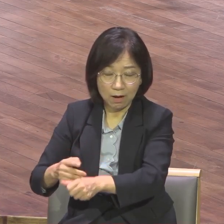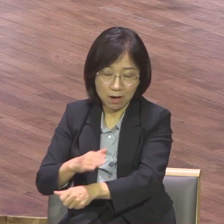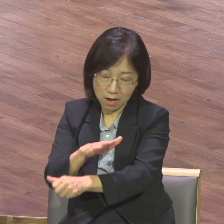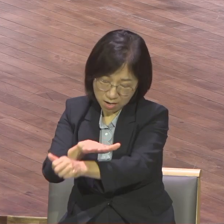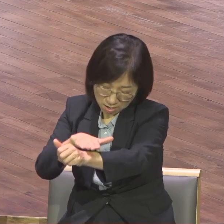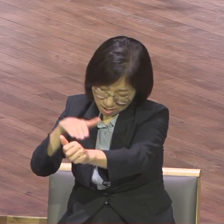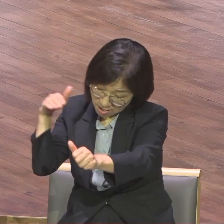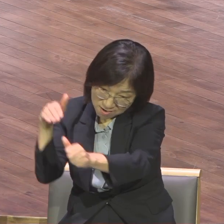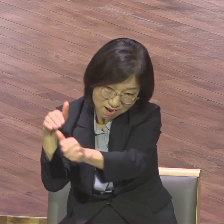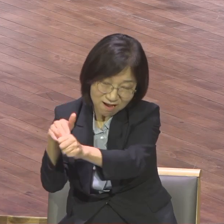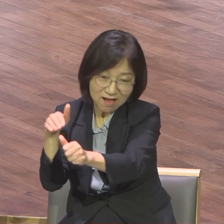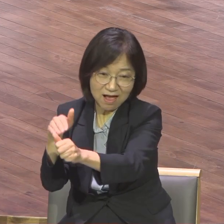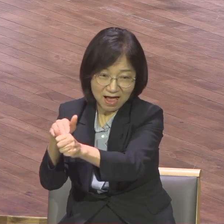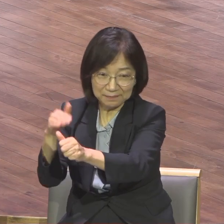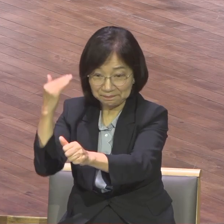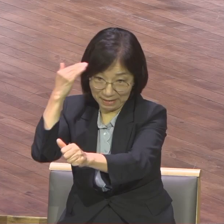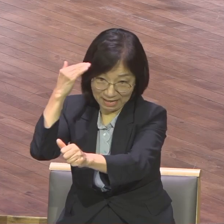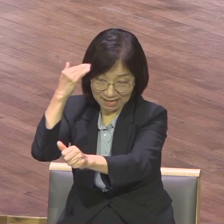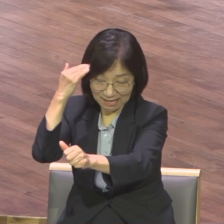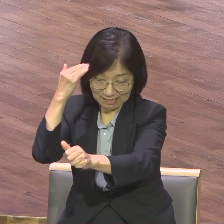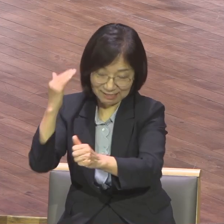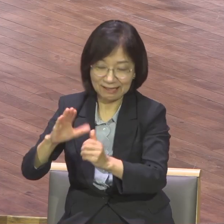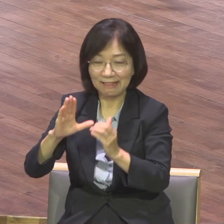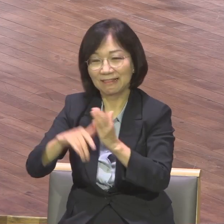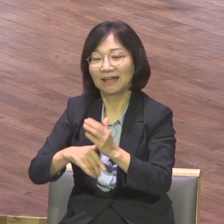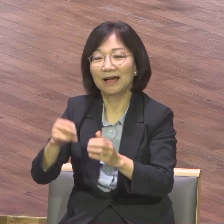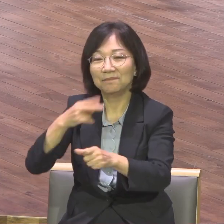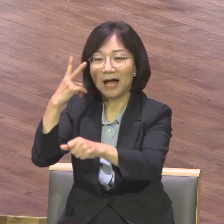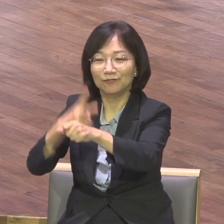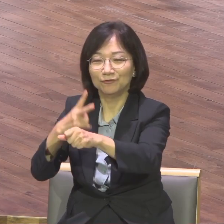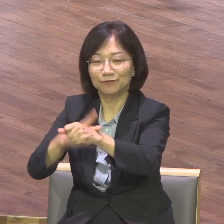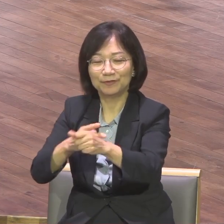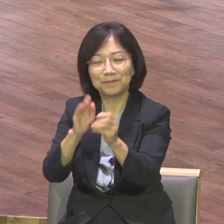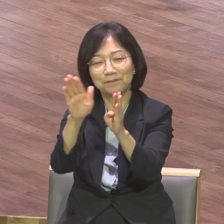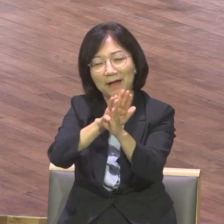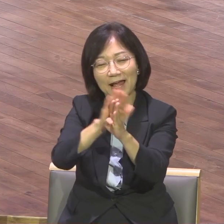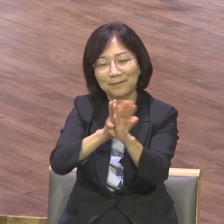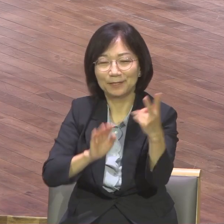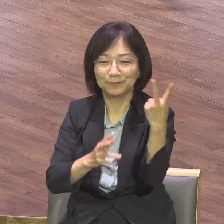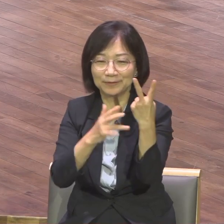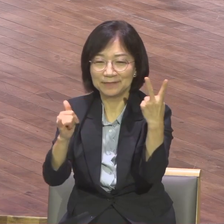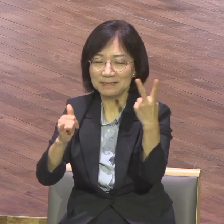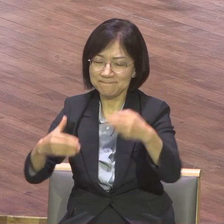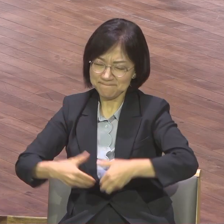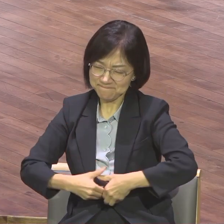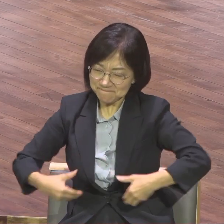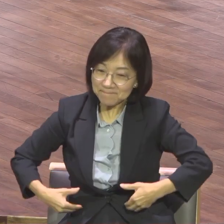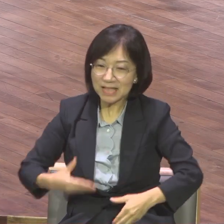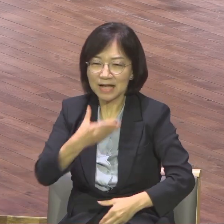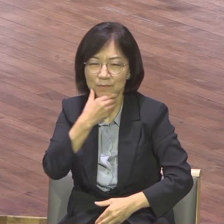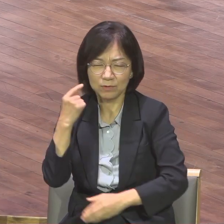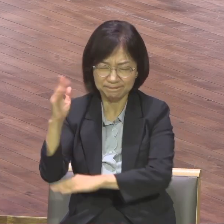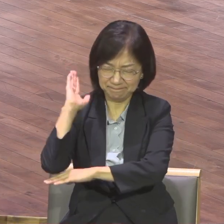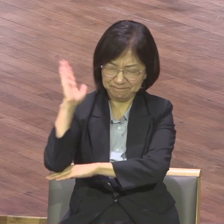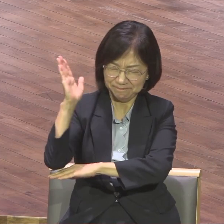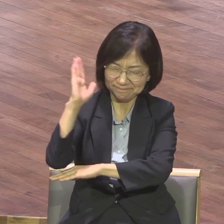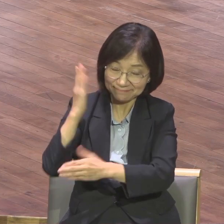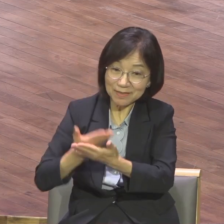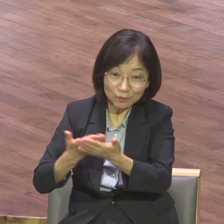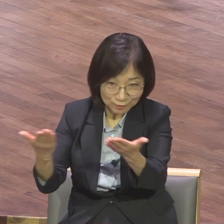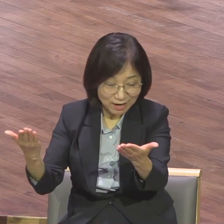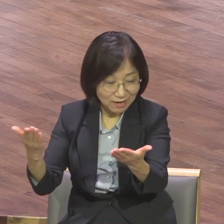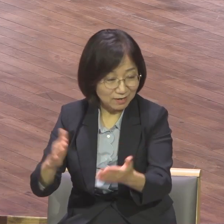방해를 했어요. 이때 바울과 바나바가 담대하게 복음을 선포합니다. 46절입니다.